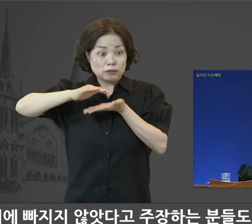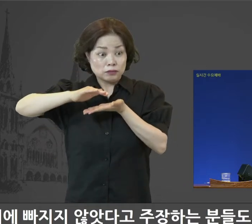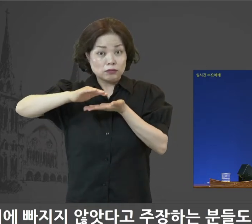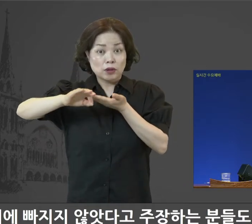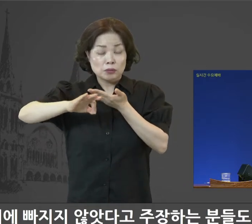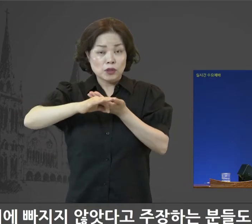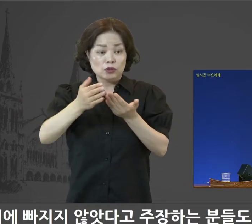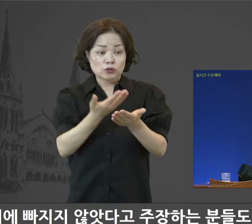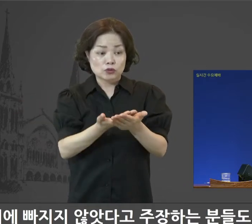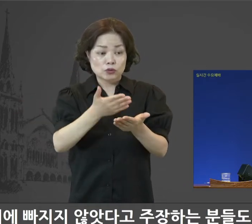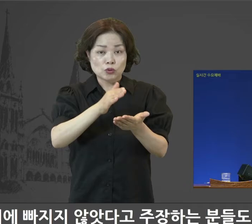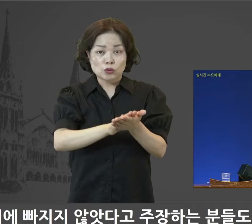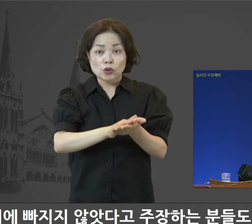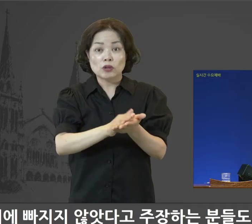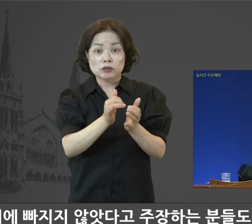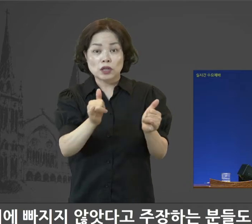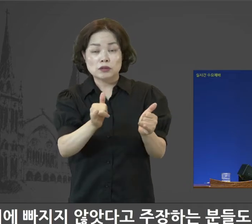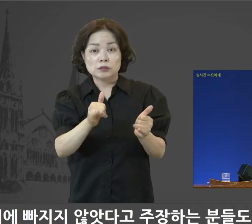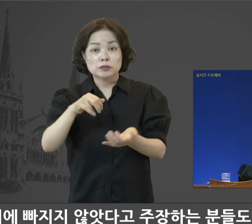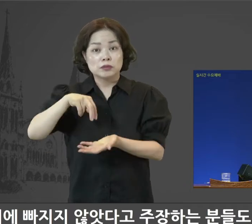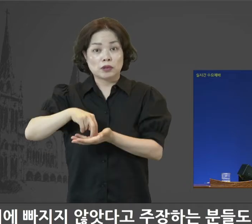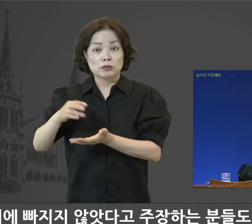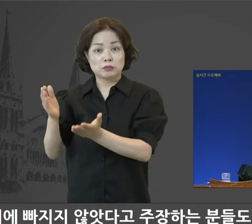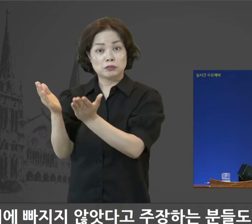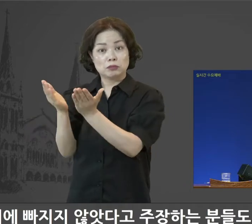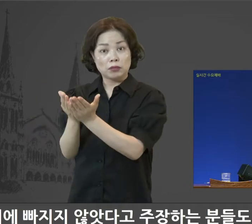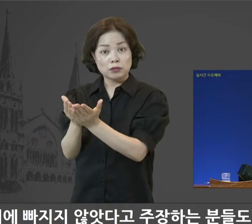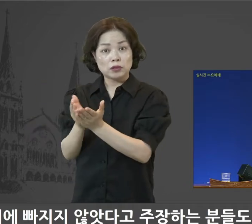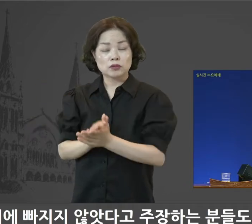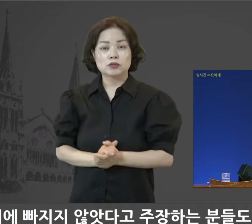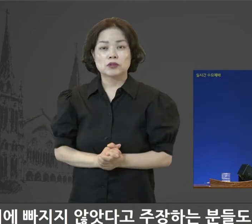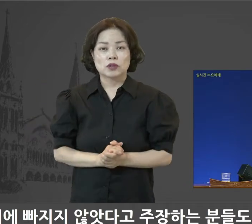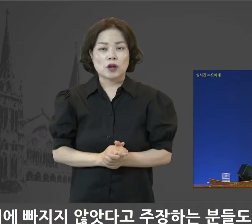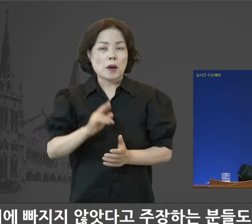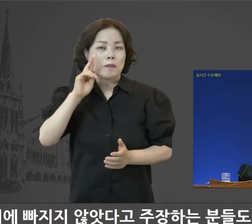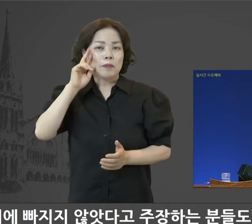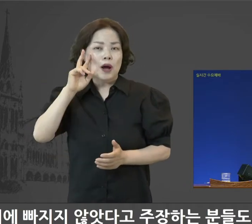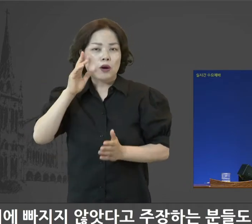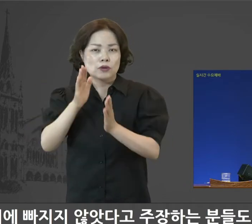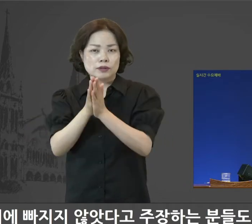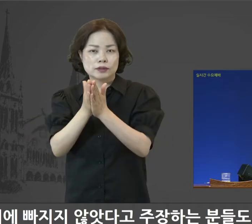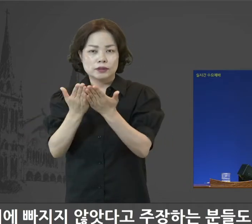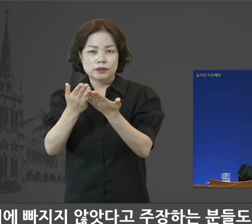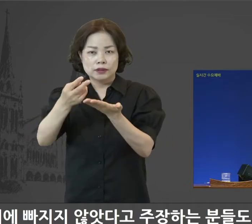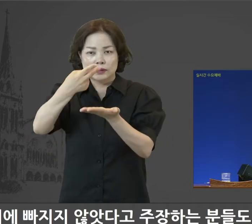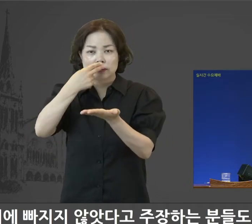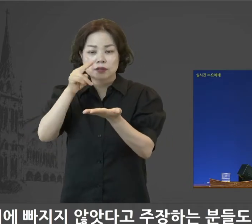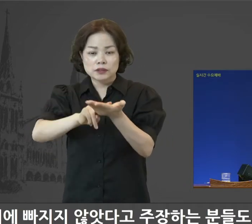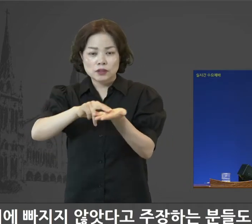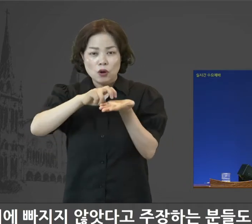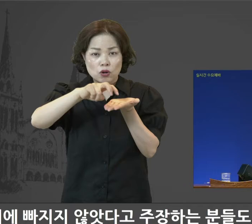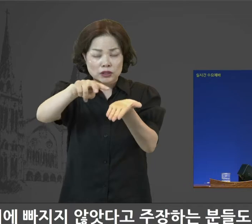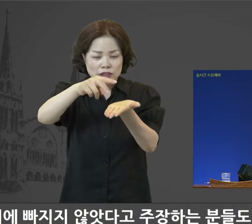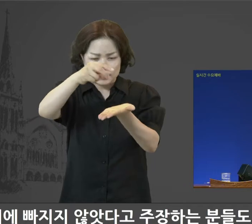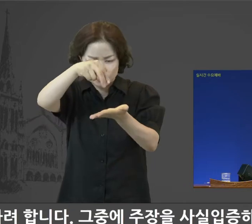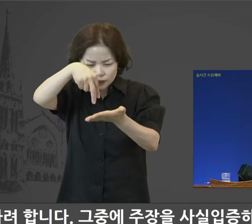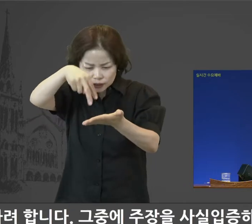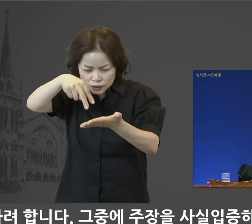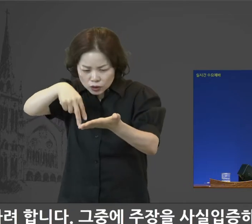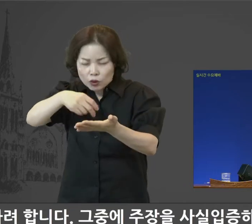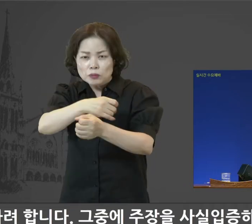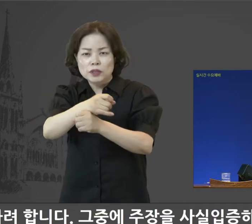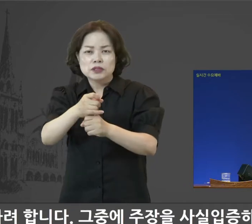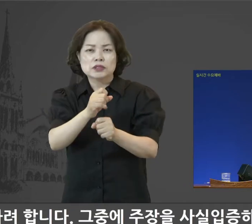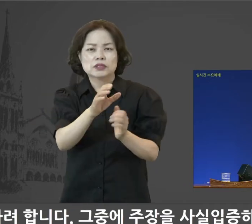종교 개혁자들의 입장이 맞다라는 것이죠. 바울 서신을 읽어보면 당시 유대인들이